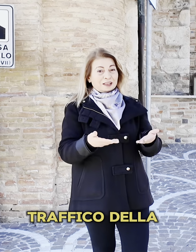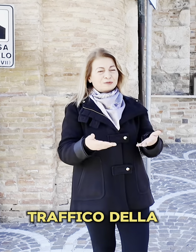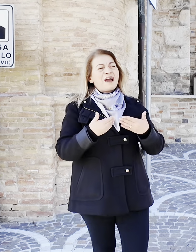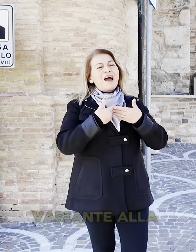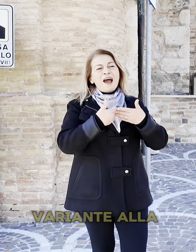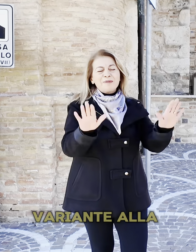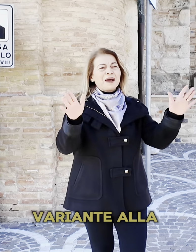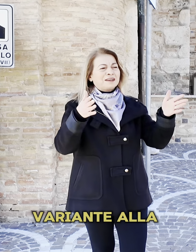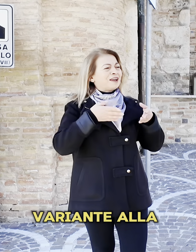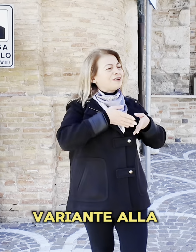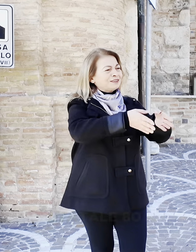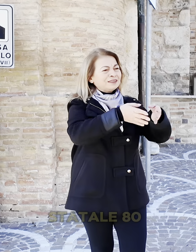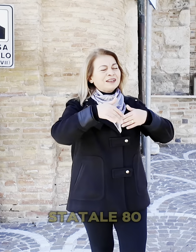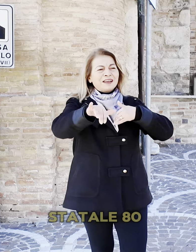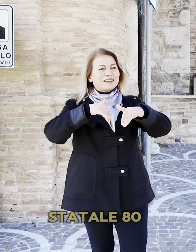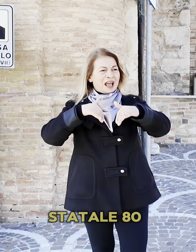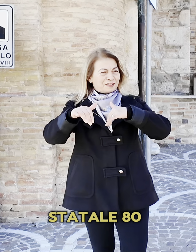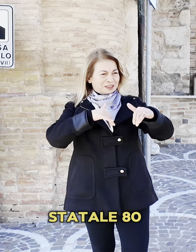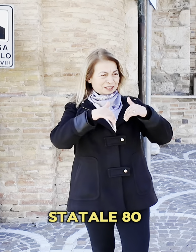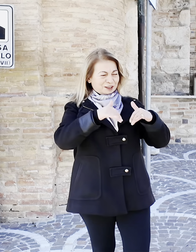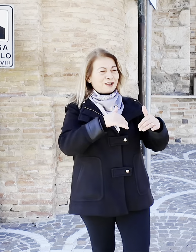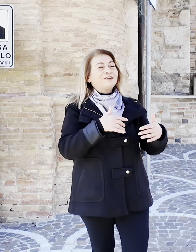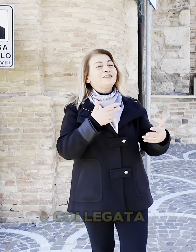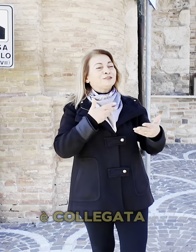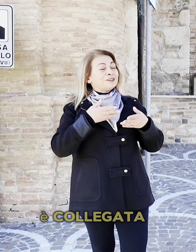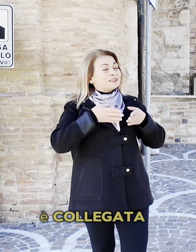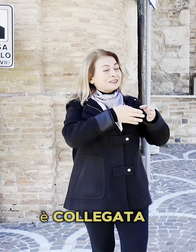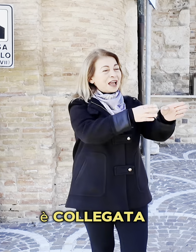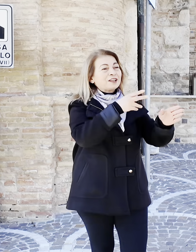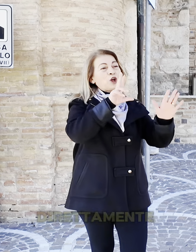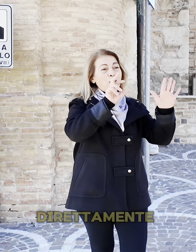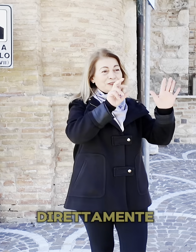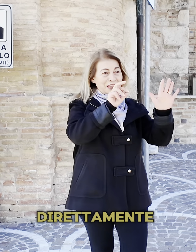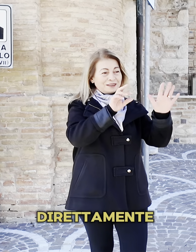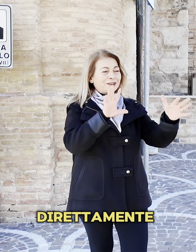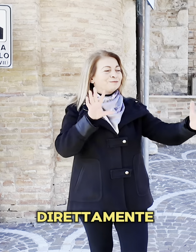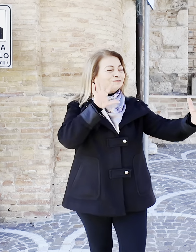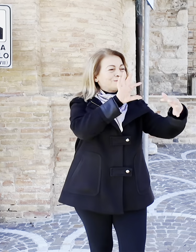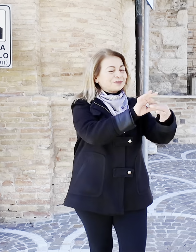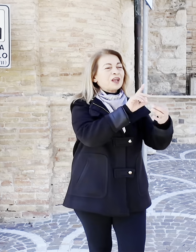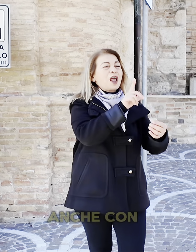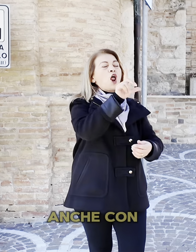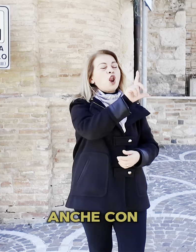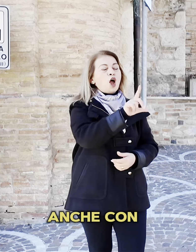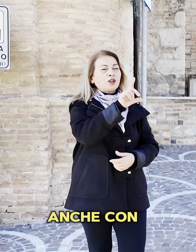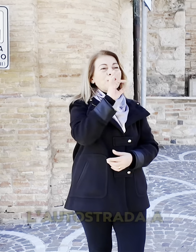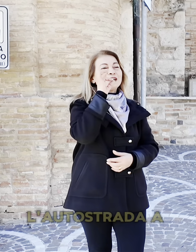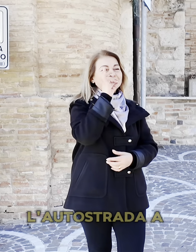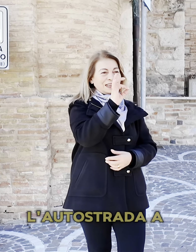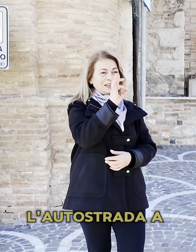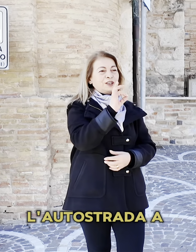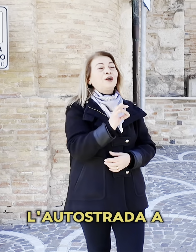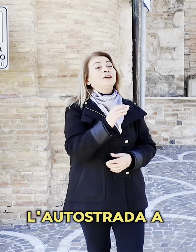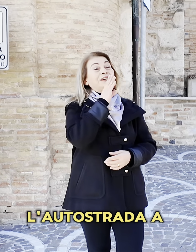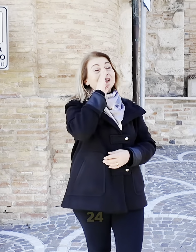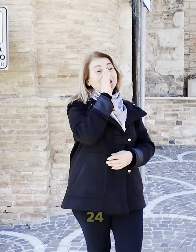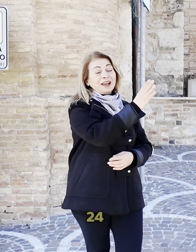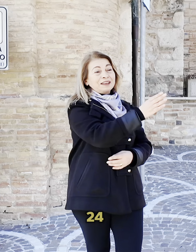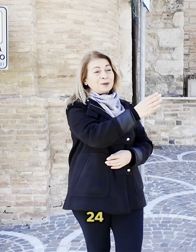traffico della variante alla statale 80, è collegata direttamente anche con